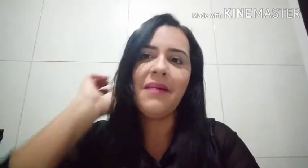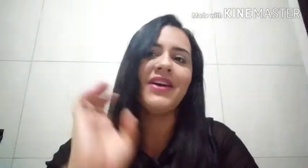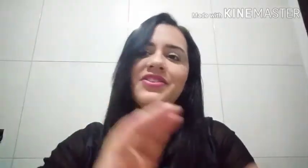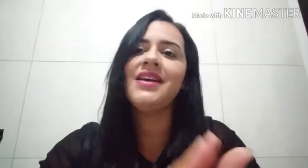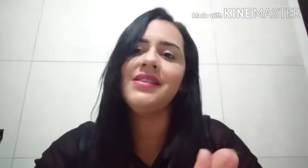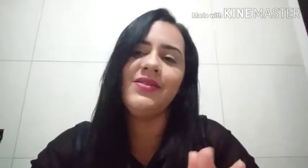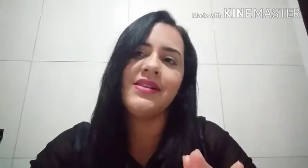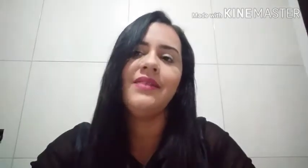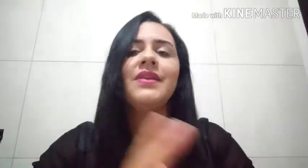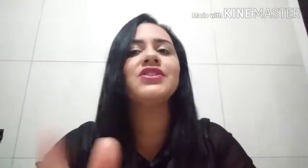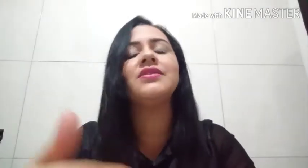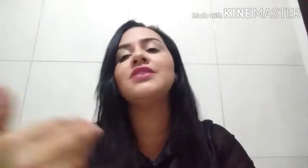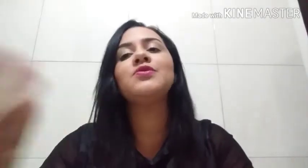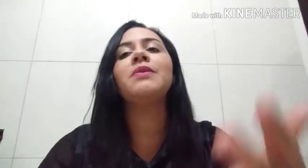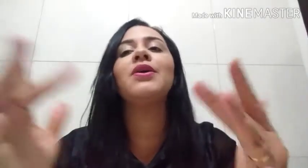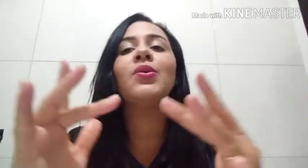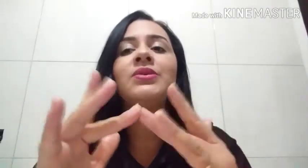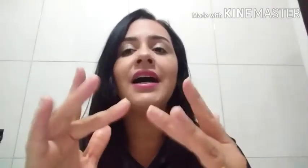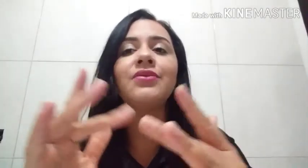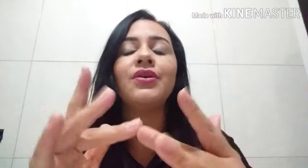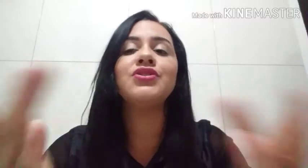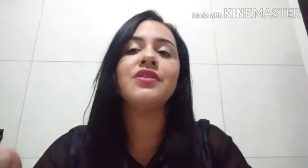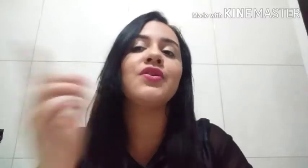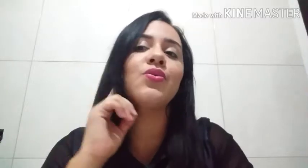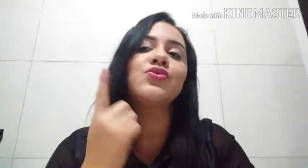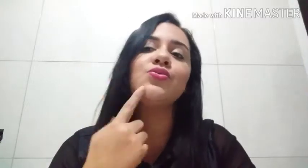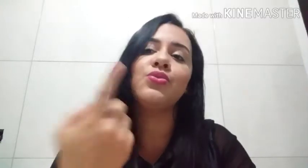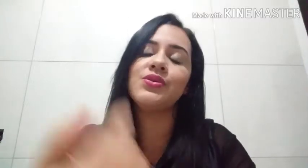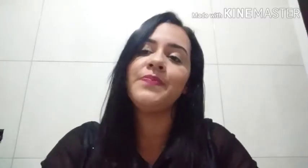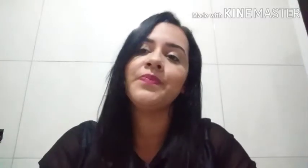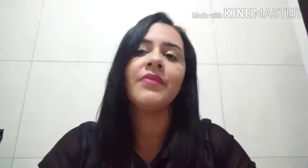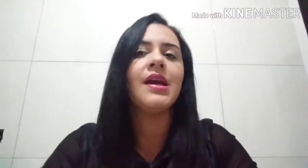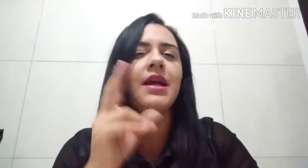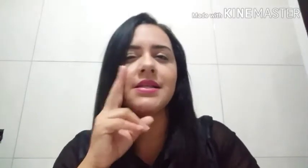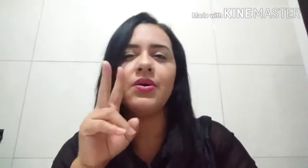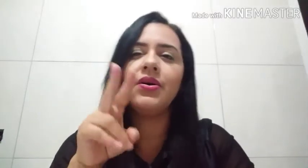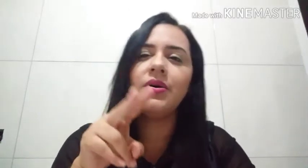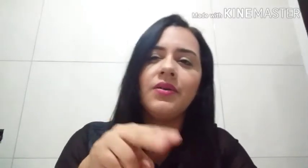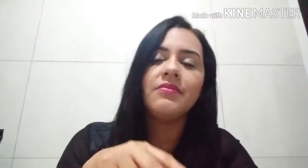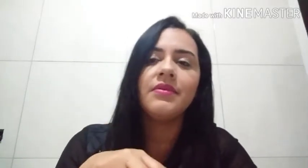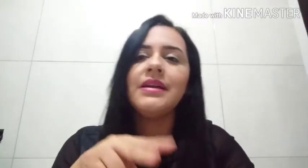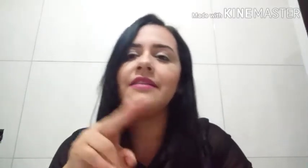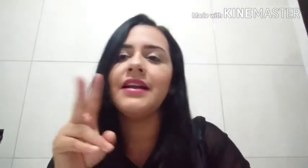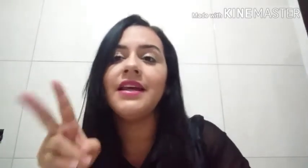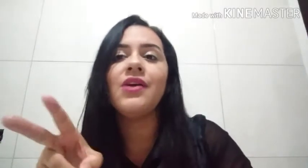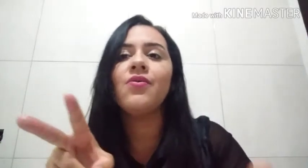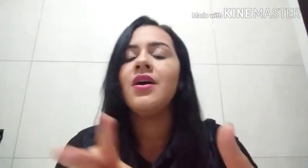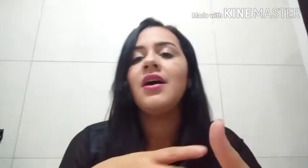de 10 anos, né? Desde o primeiro contato que eu tive com os surdos. Eles olham e avaliam as